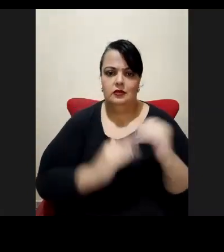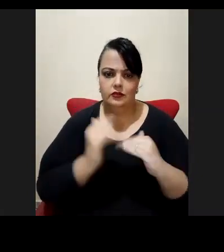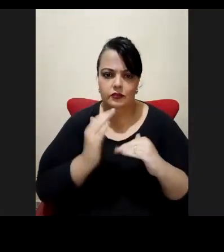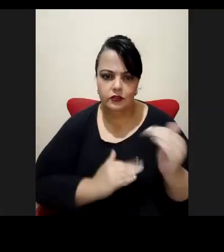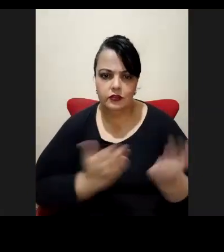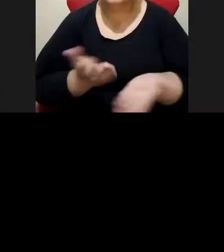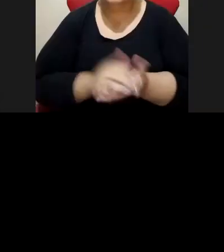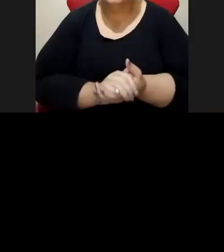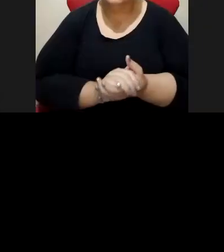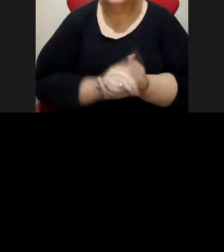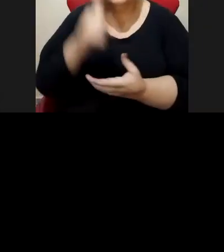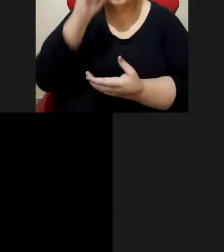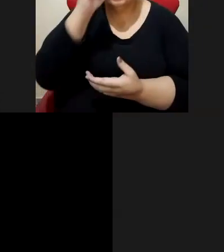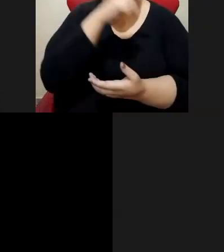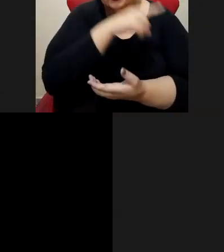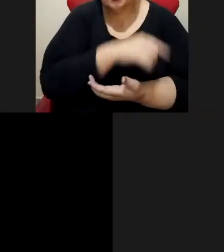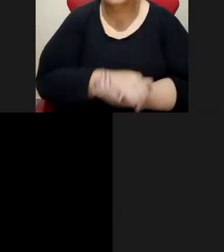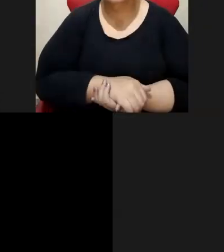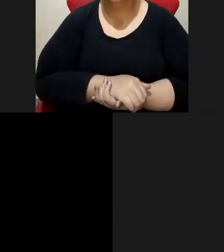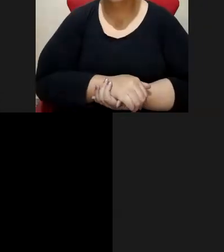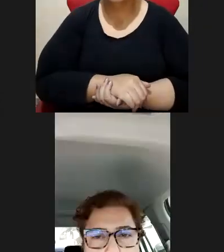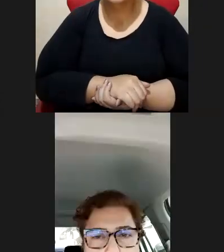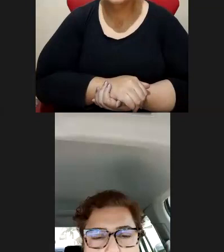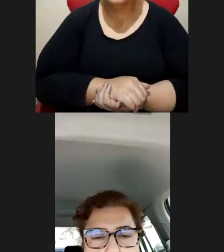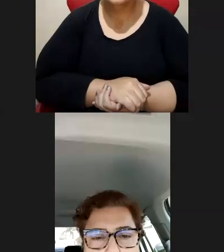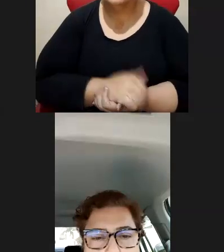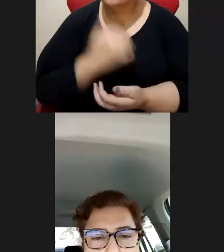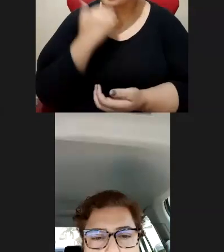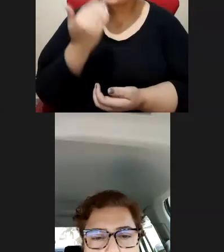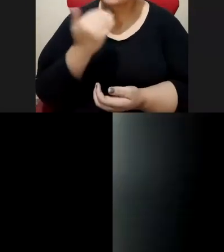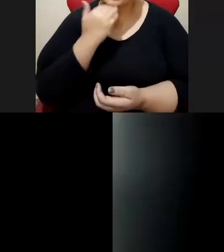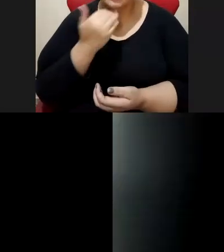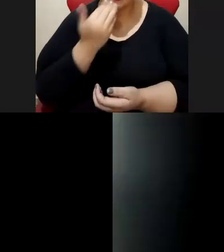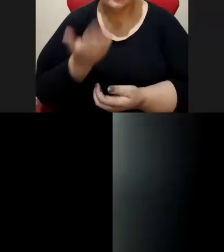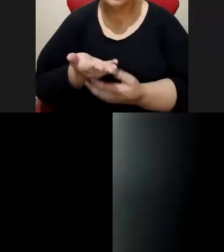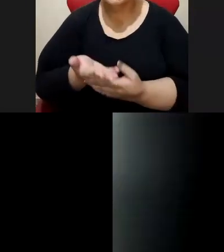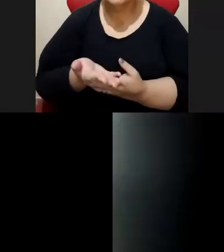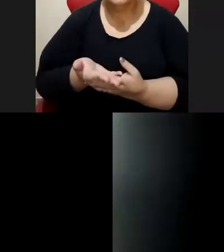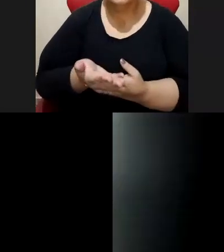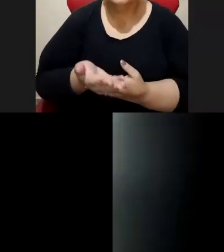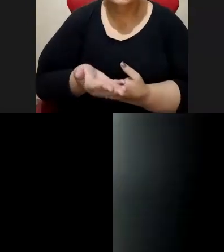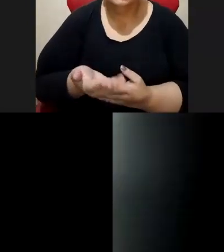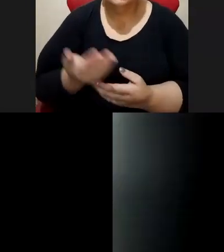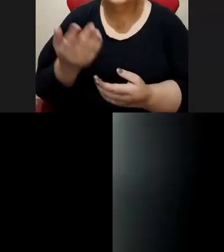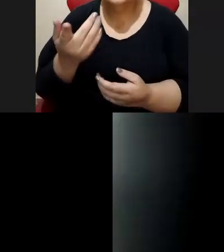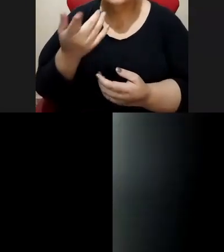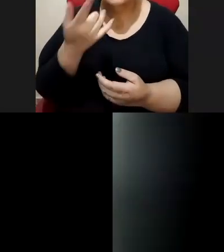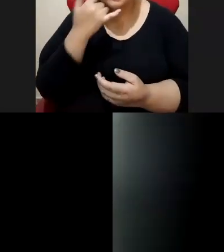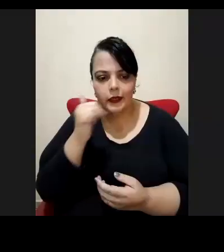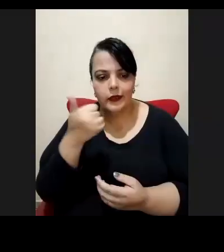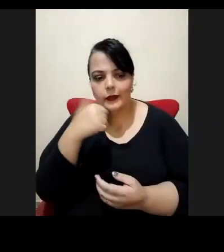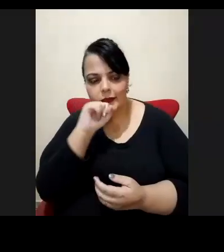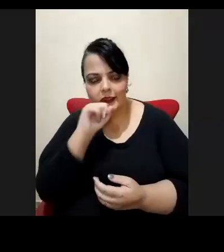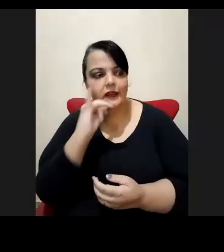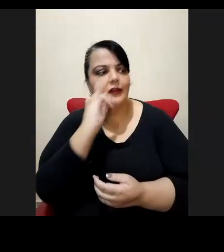da sua dificuldade, de alguma forma. E aí não adianta nós pais irmos lá no empregador dos filhos ou irmos na graduação e falar com